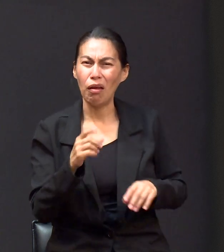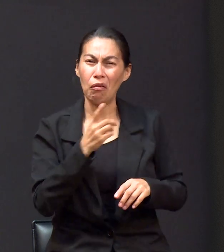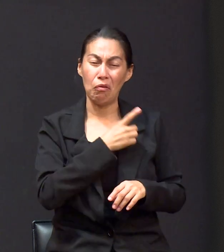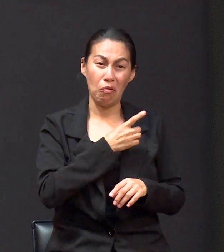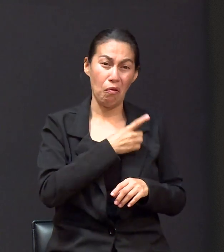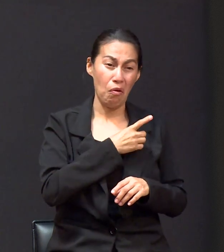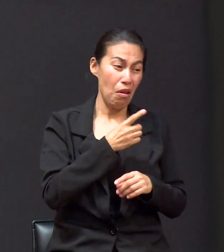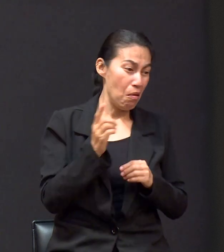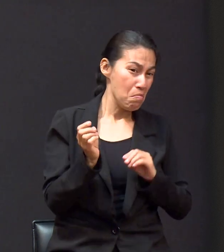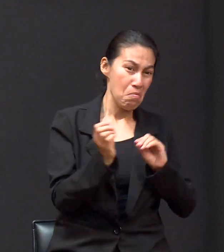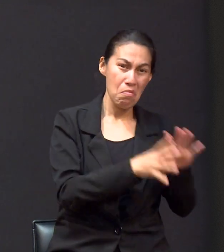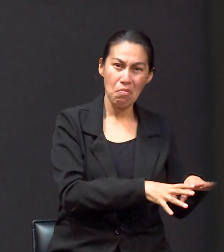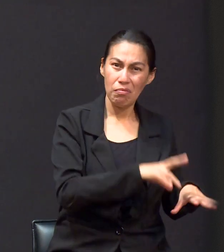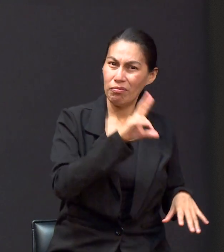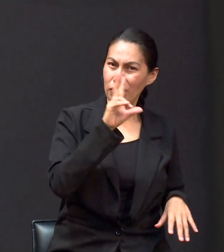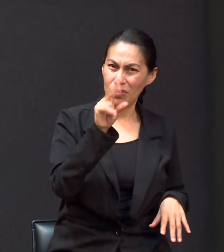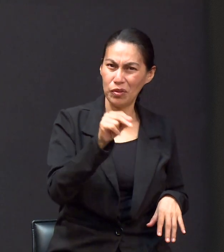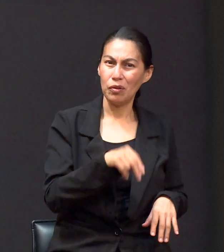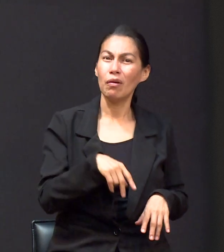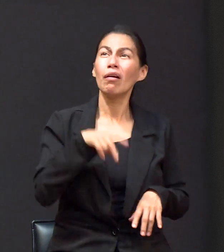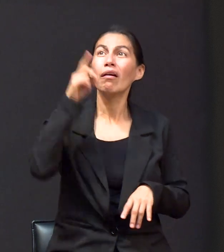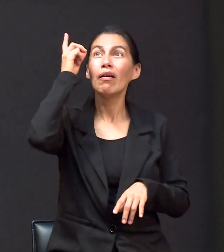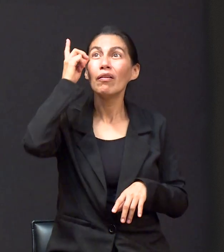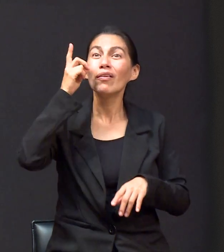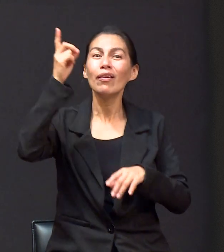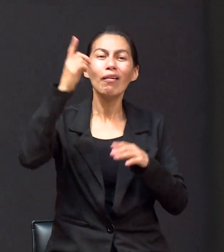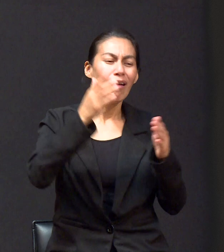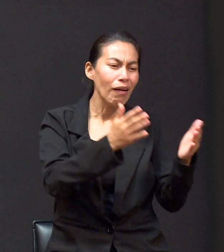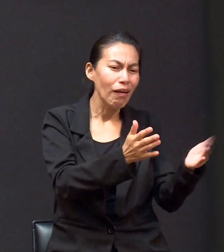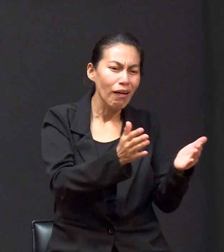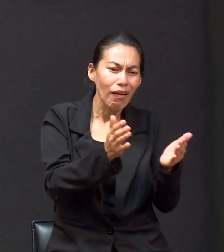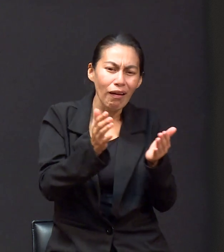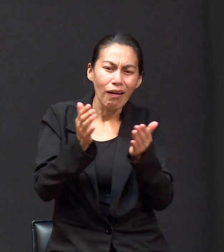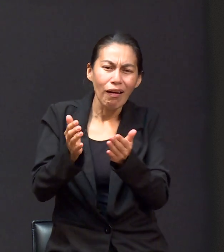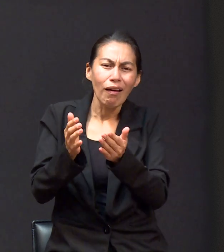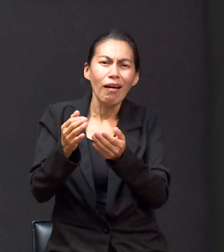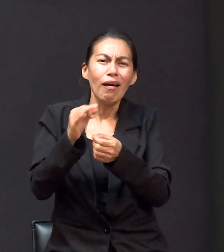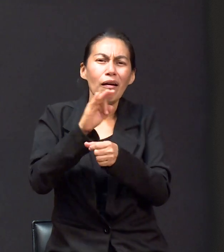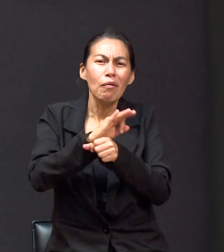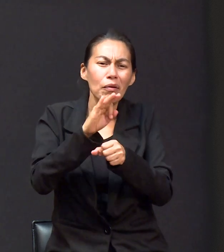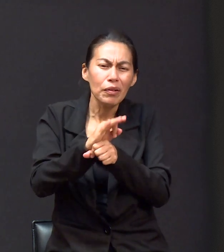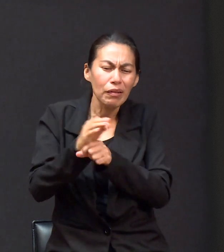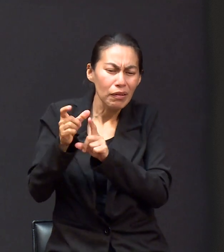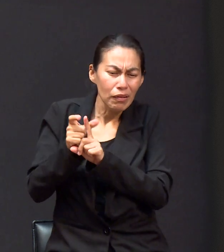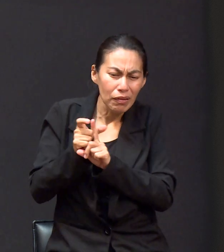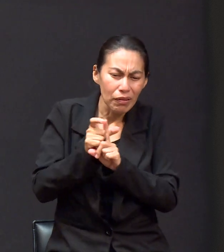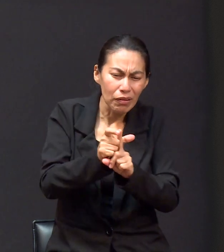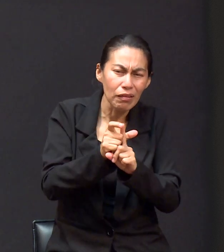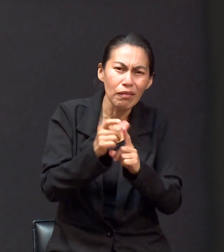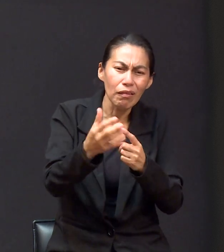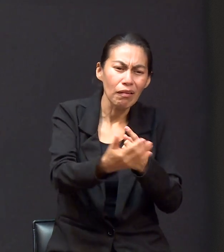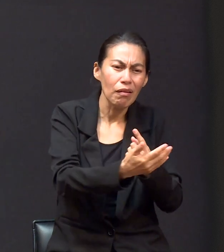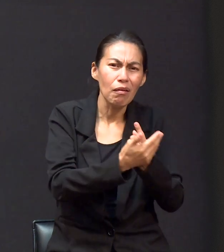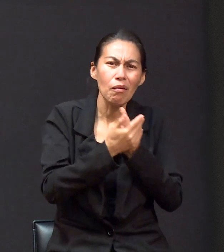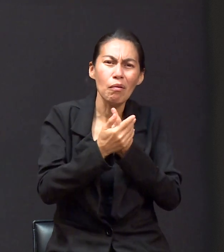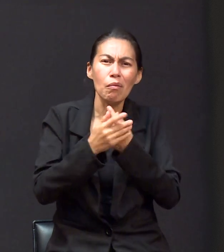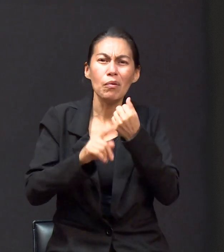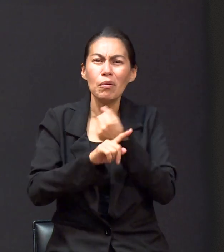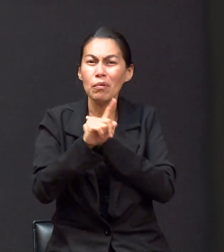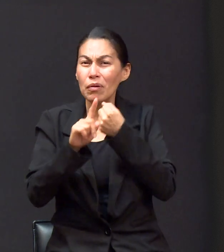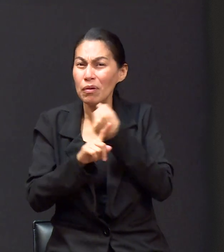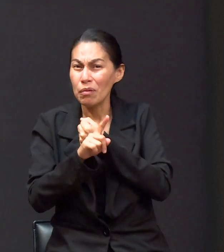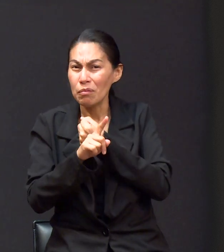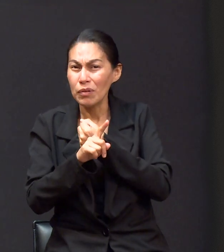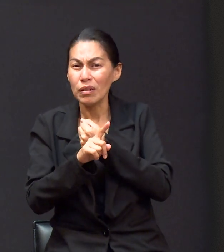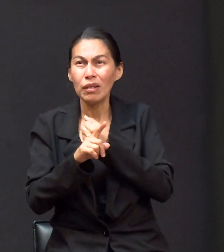la ha desamparado y la ha librado de multitud de problemas. Dios, el único